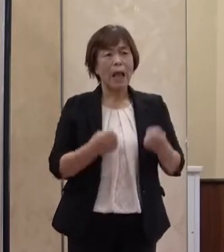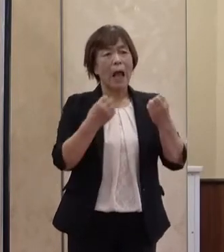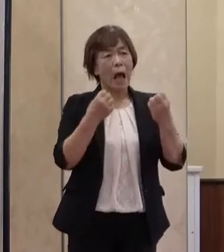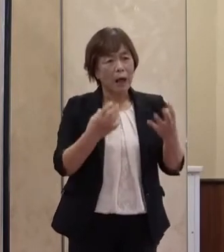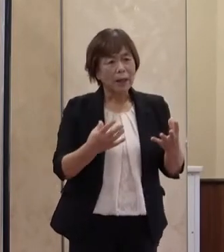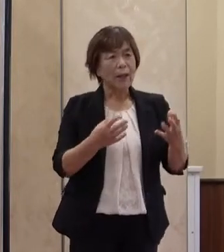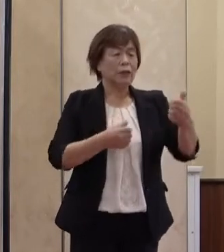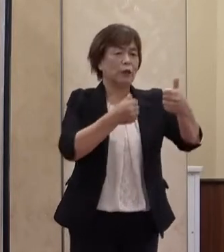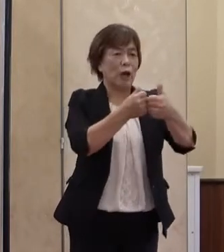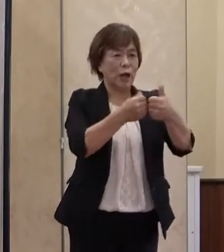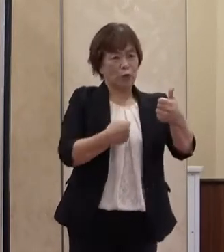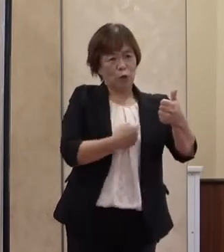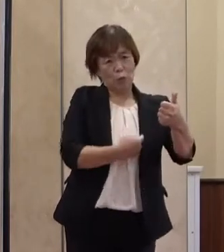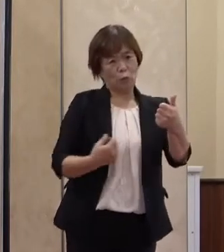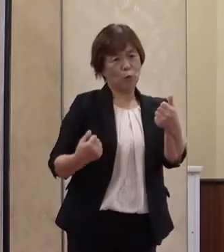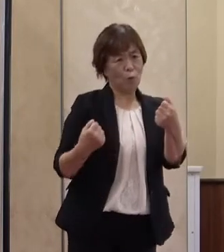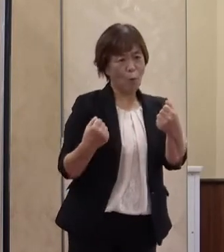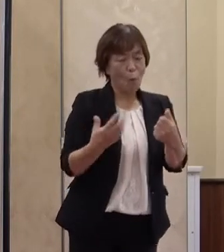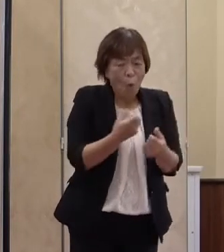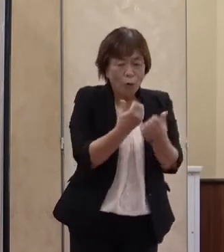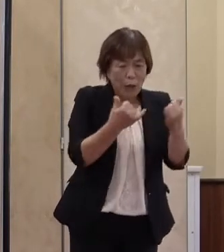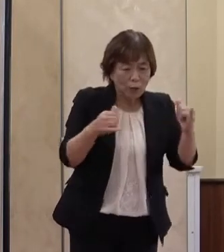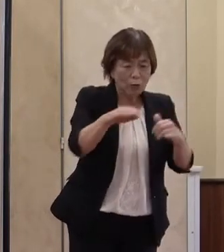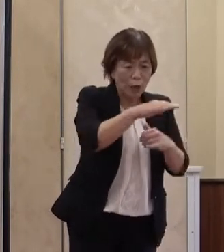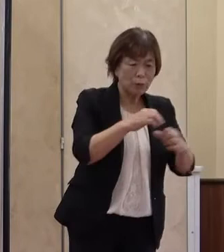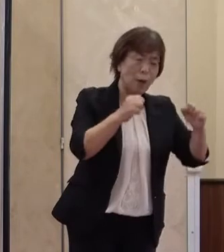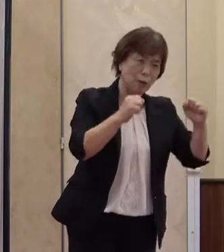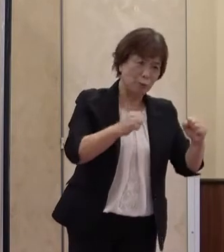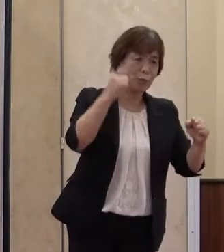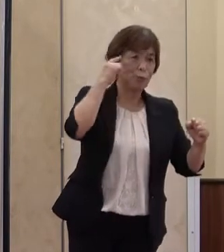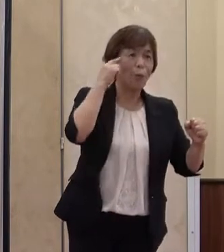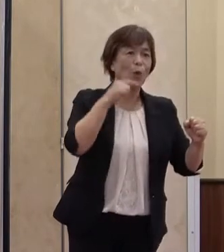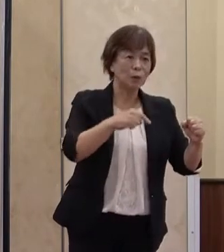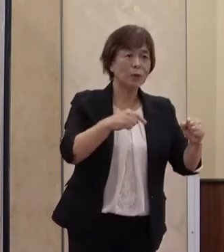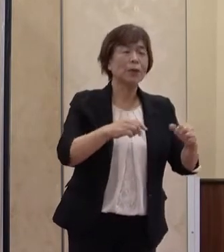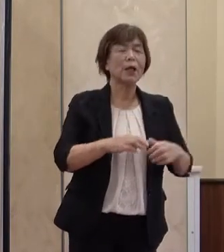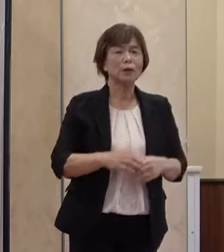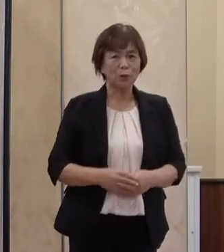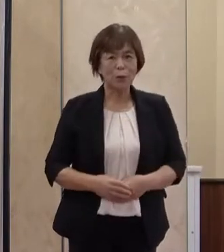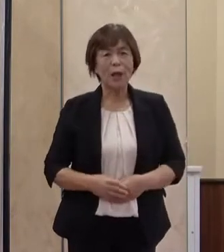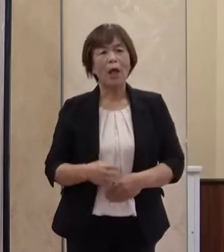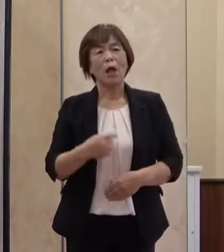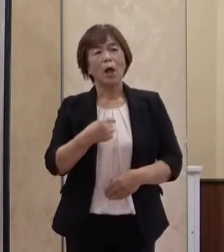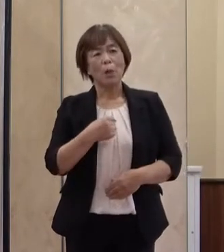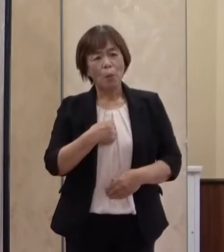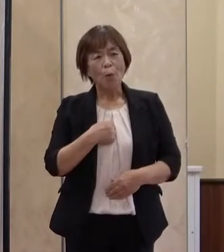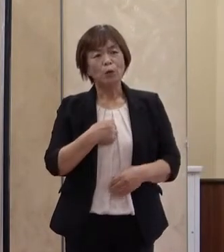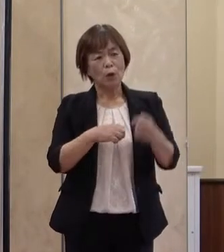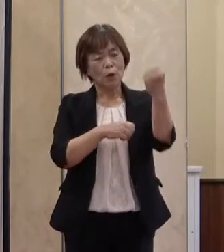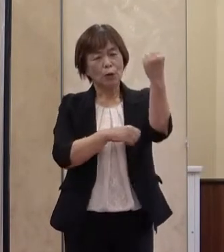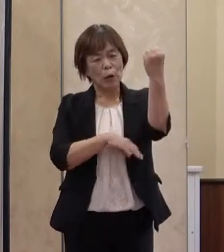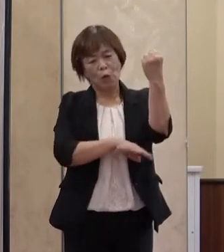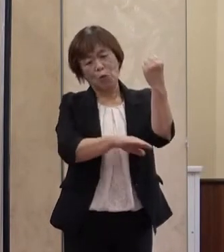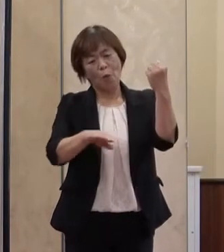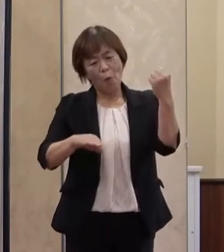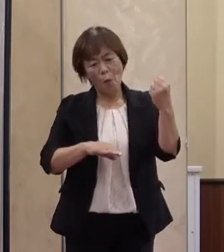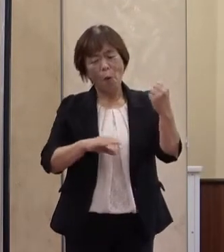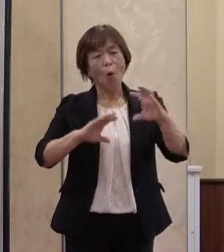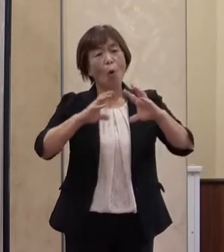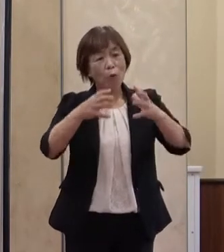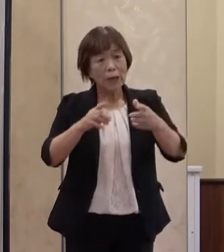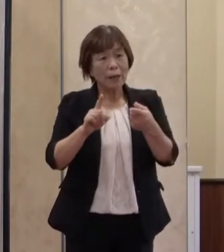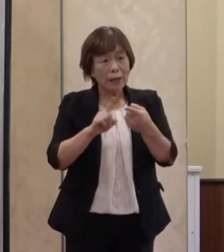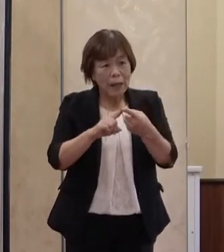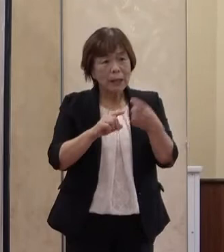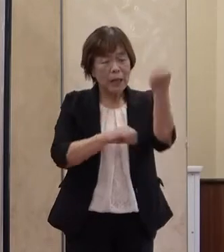ャレンジするという精神がある人も多いという意味では、僕は国際金融都市の土壌というのは大阪にはあるだろうと思ってます